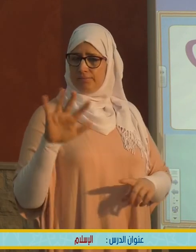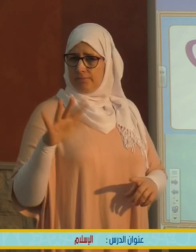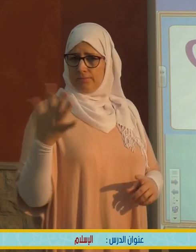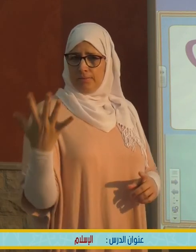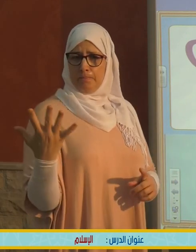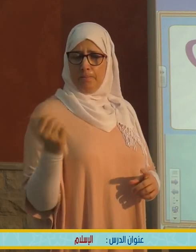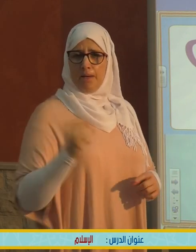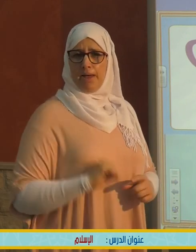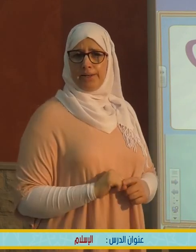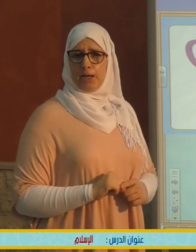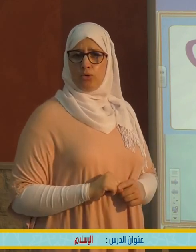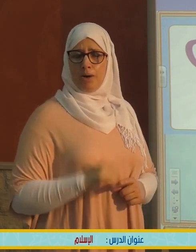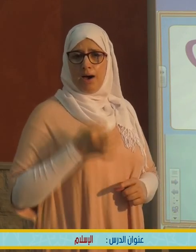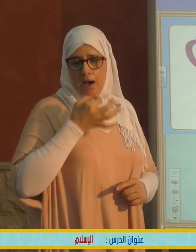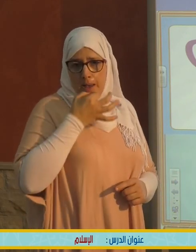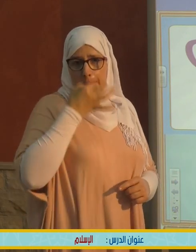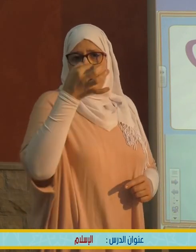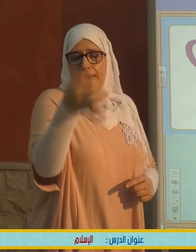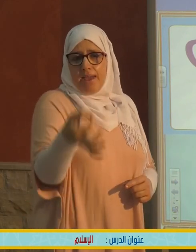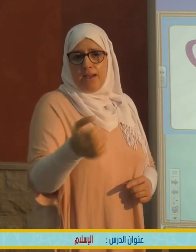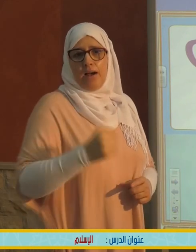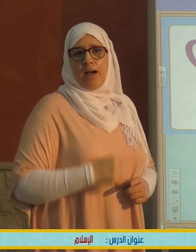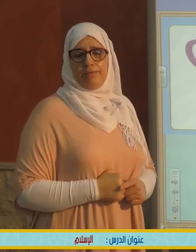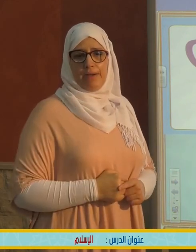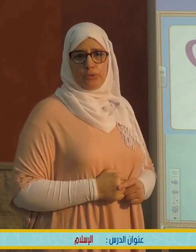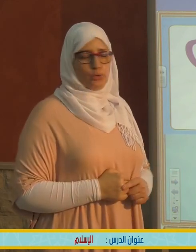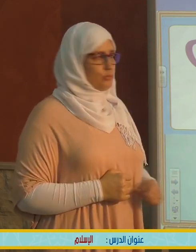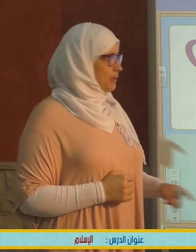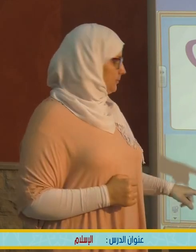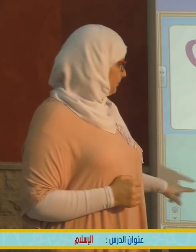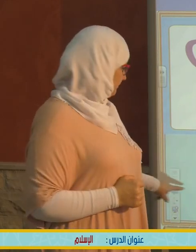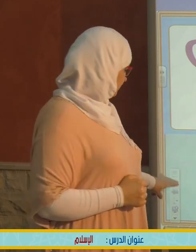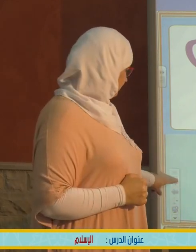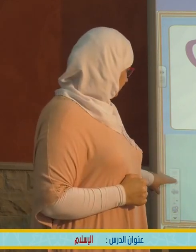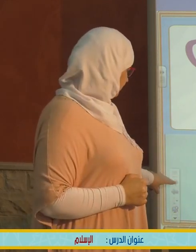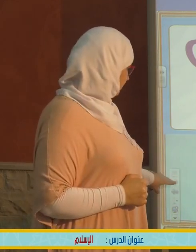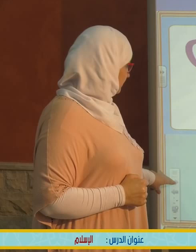الشهادتان ما معناهما؟ ما هي ألفاظهما؟